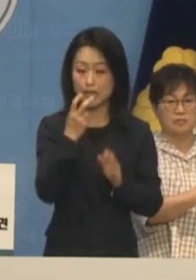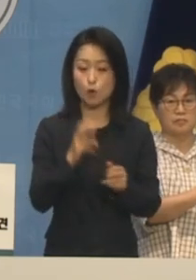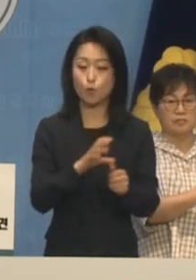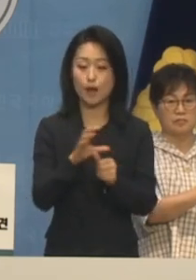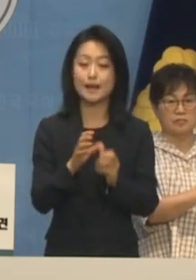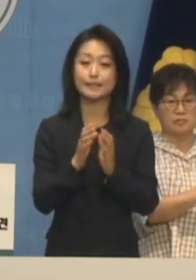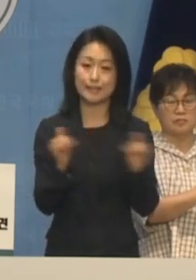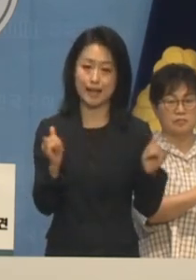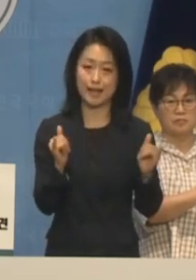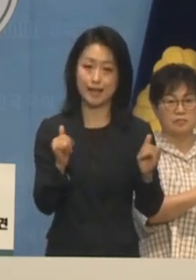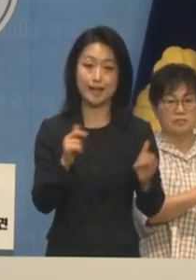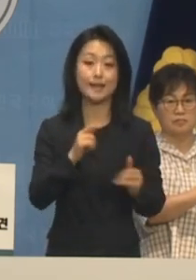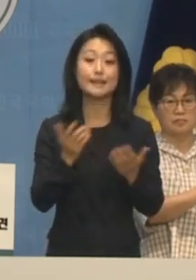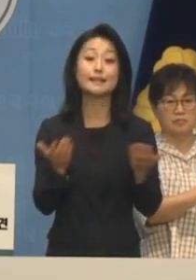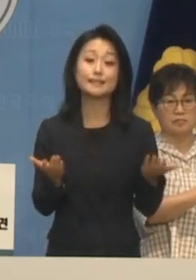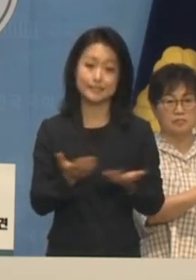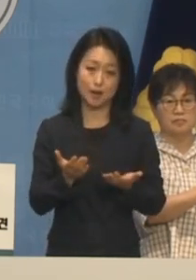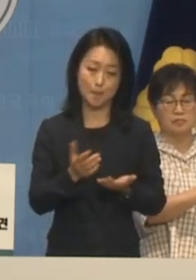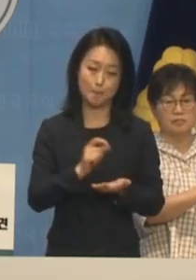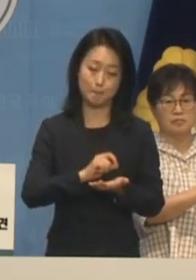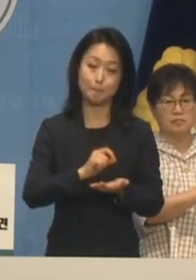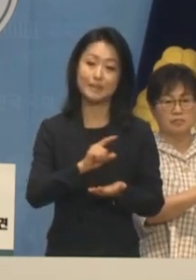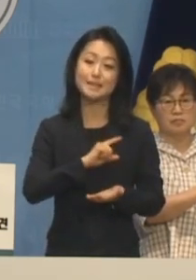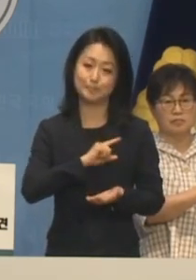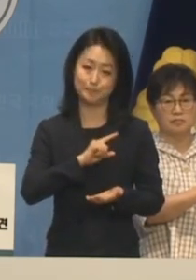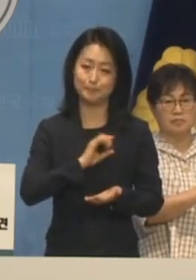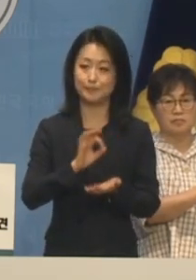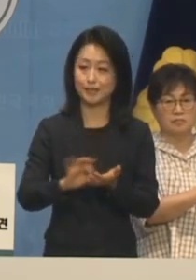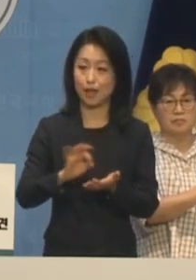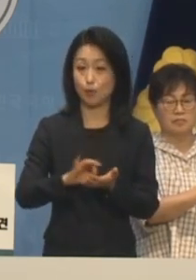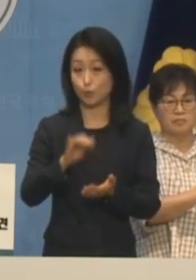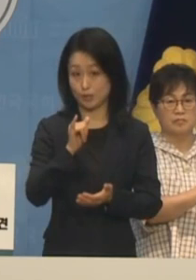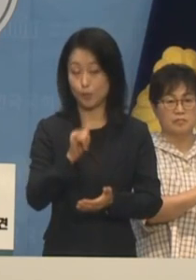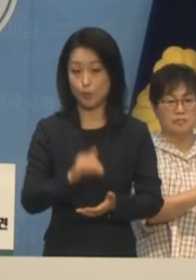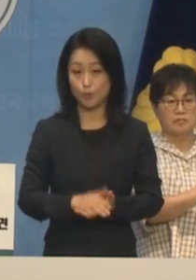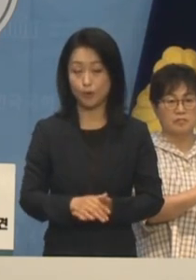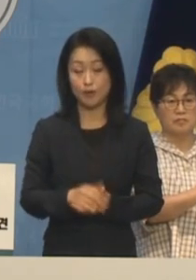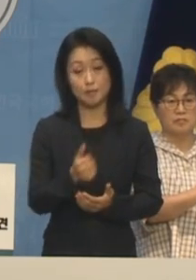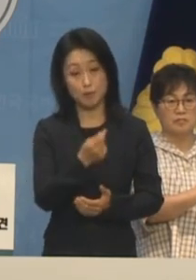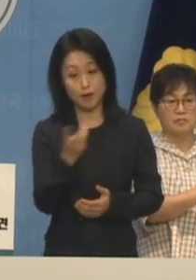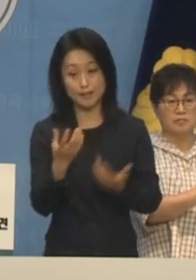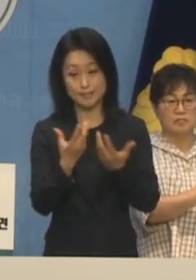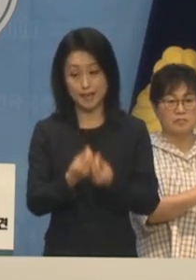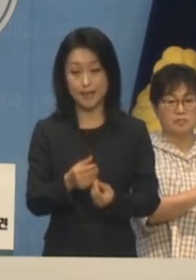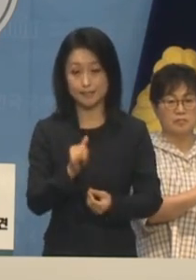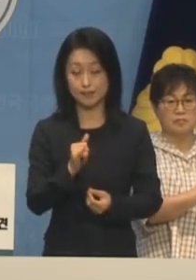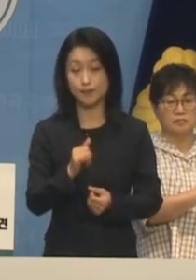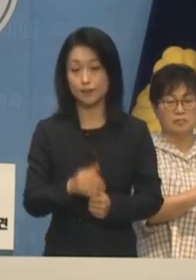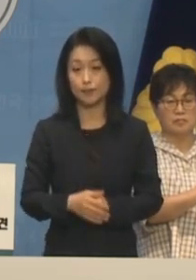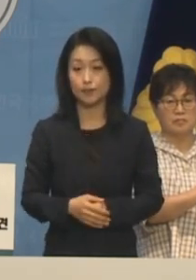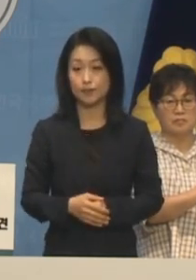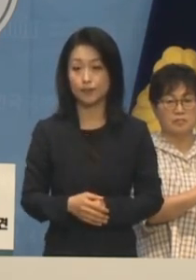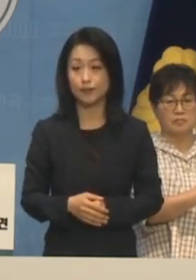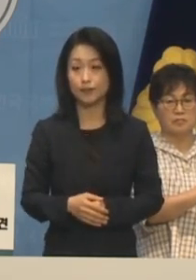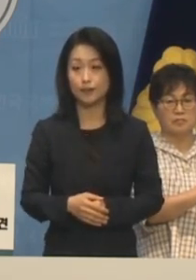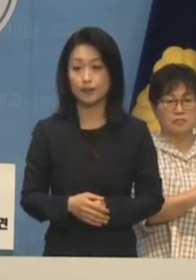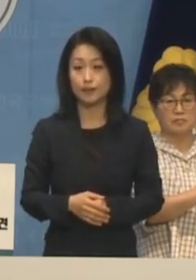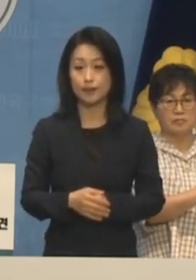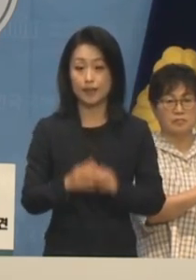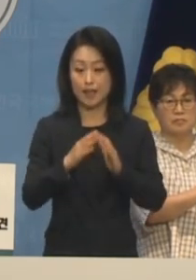직업 명칭을 써주는 기자분들도 나타나기 시작했습니다. 몇 가지 사례를 들어보겠습니다.